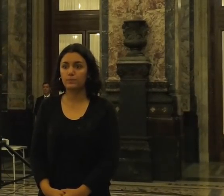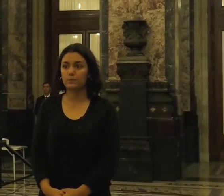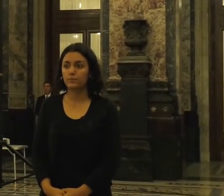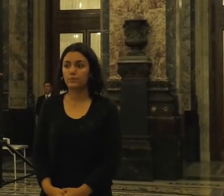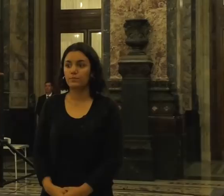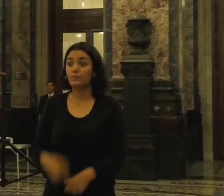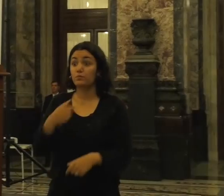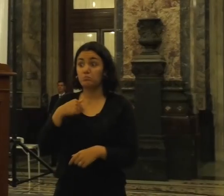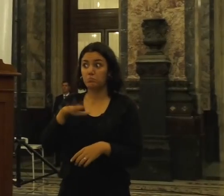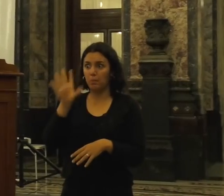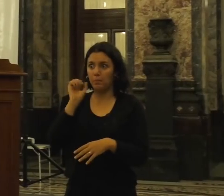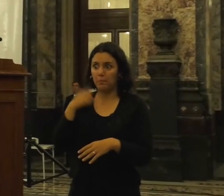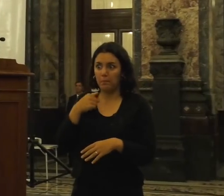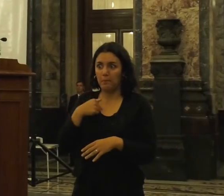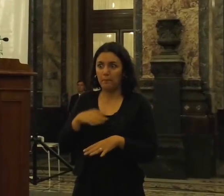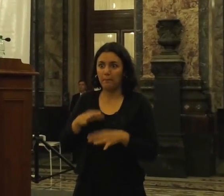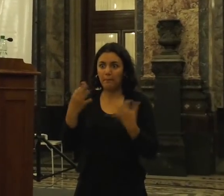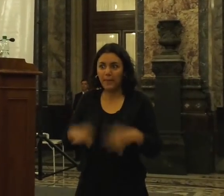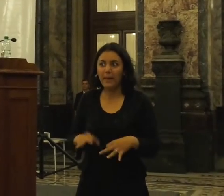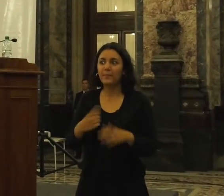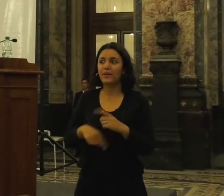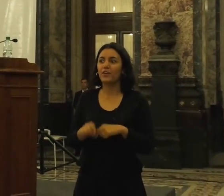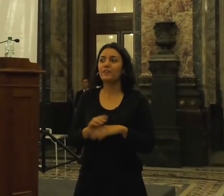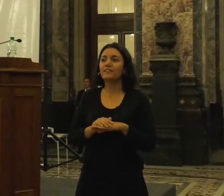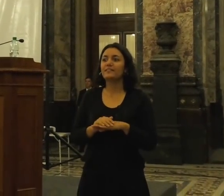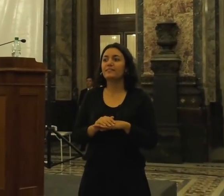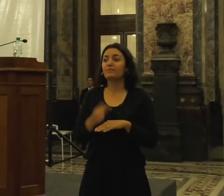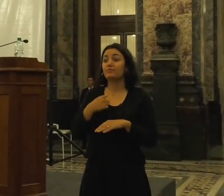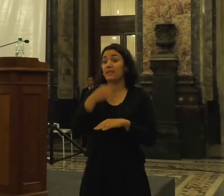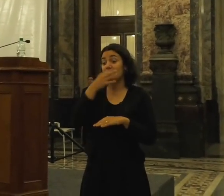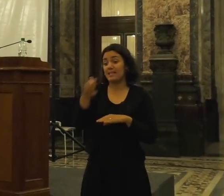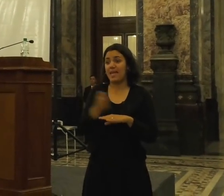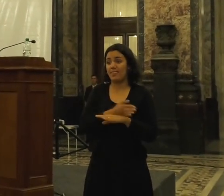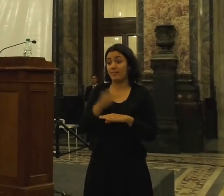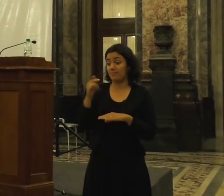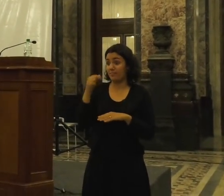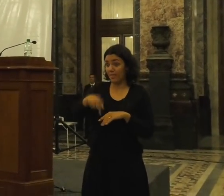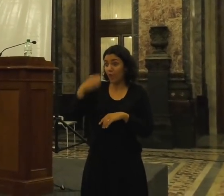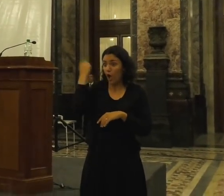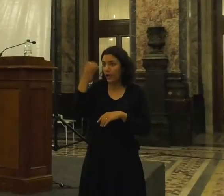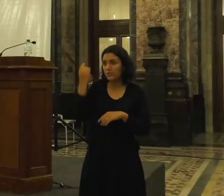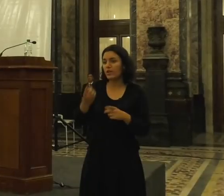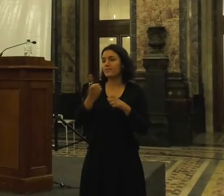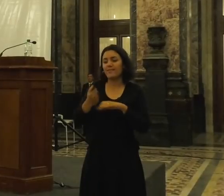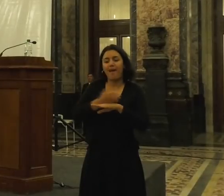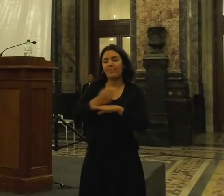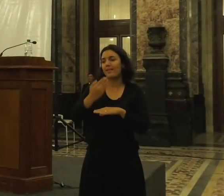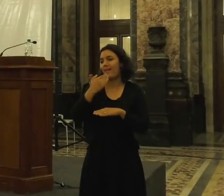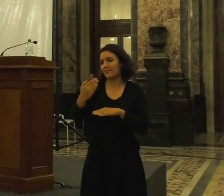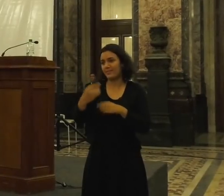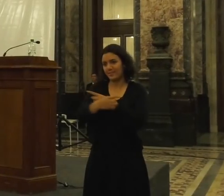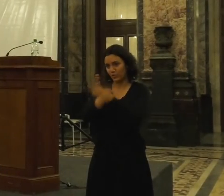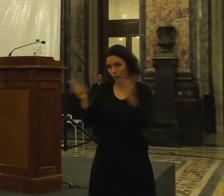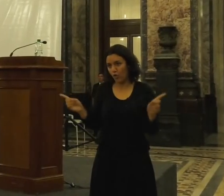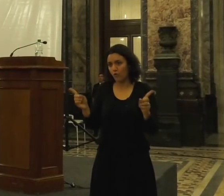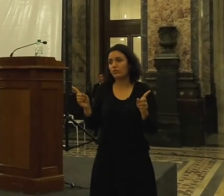Yo me escuchaba bárbaro, pero no sé qué. Decía que no podemos cerrar este evento sin dar las gracias, que las